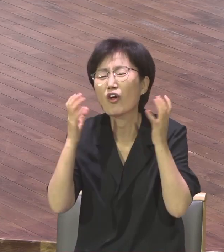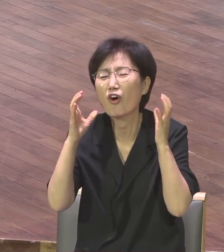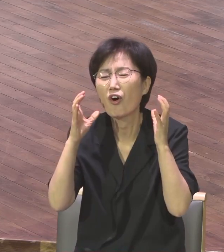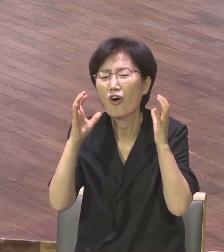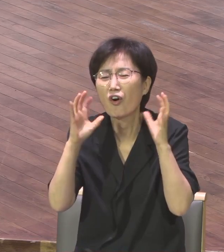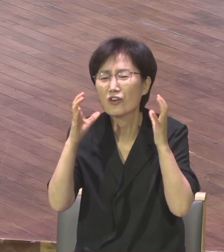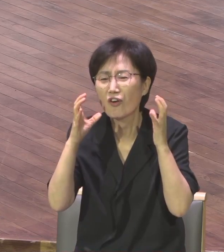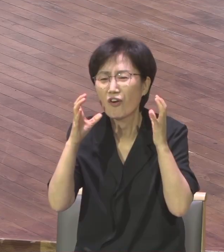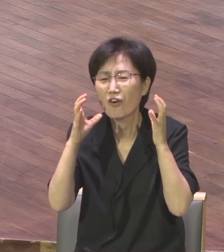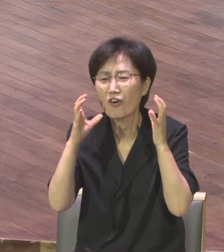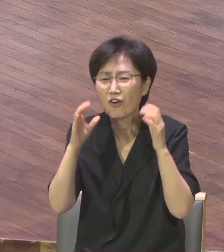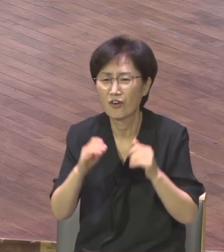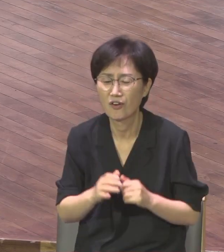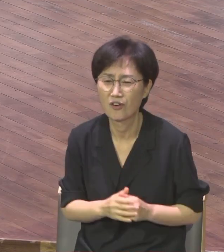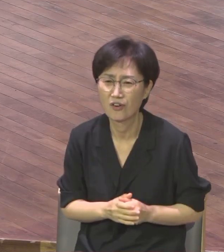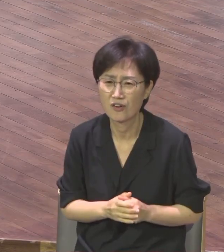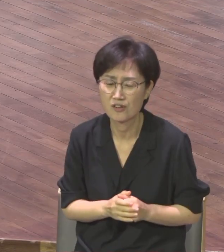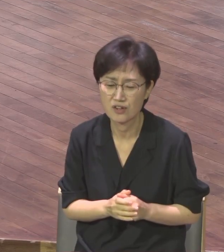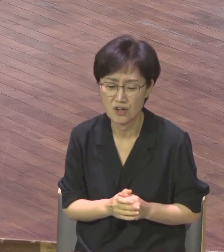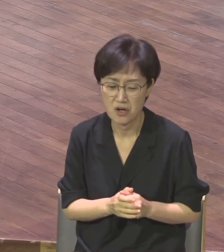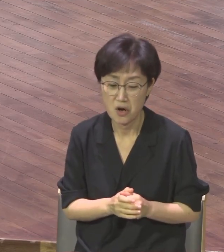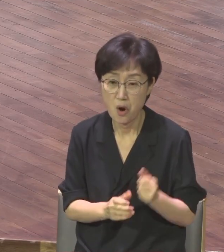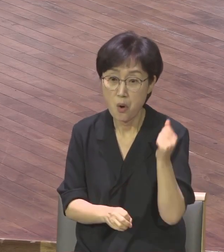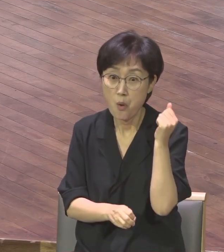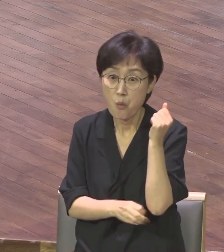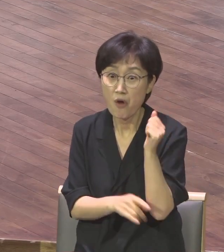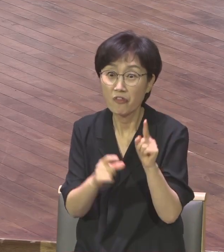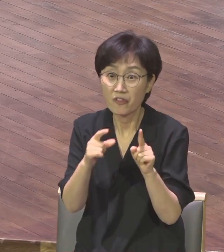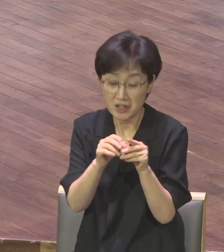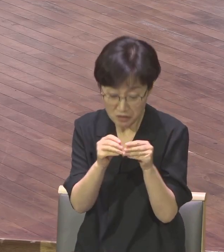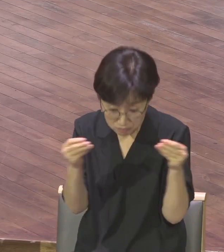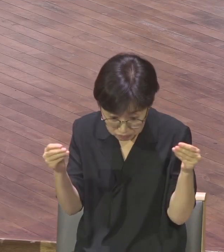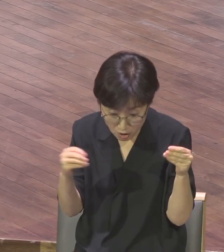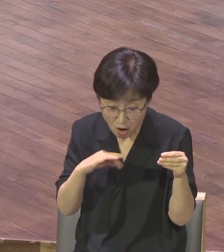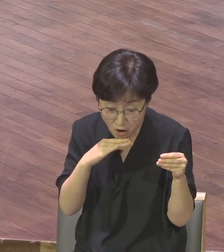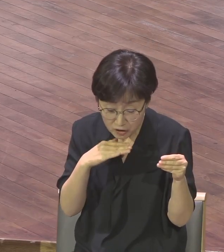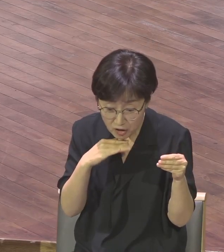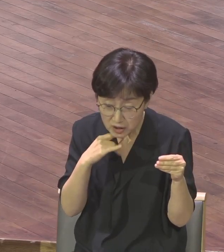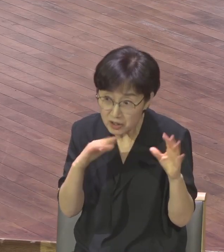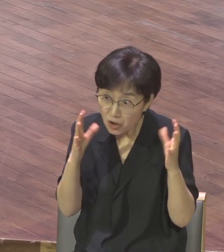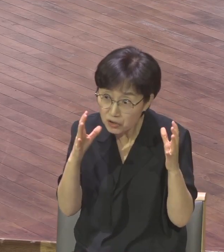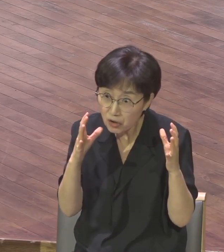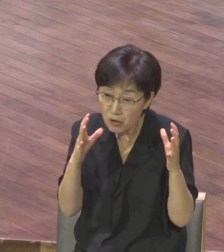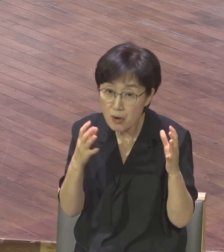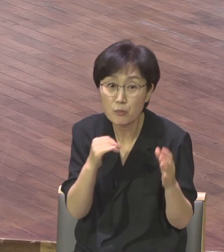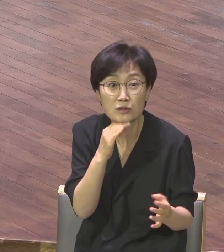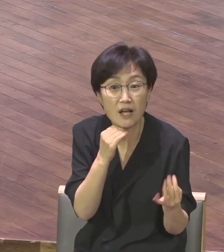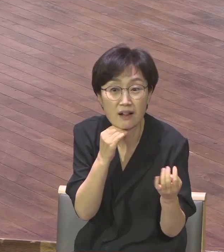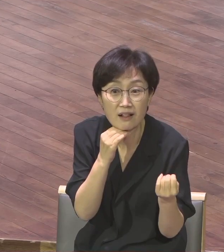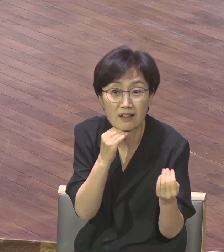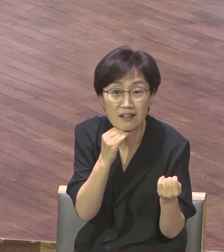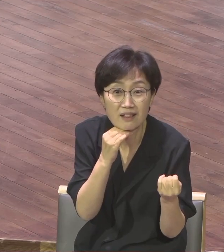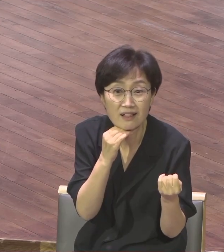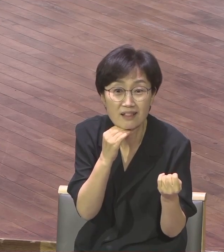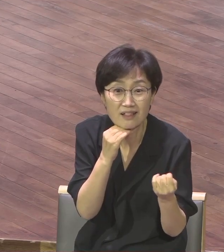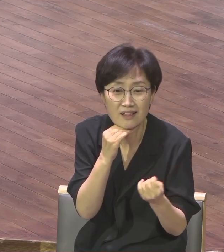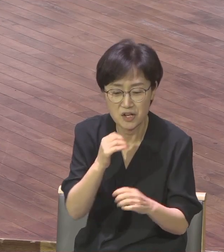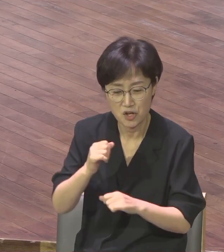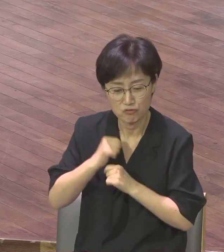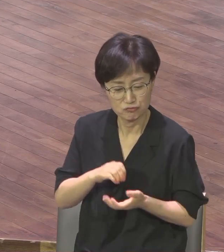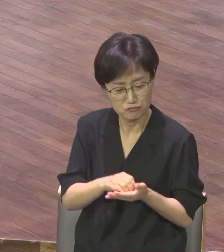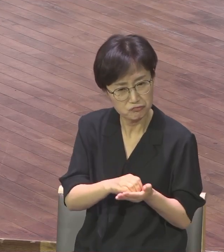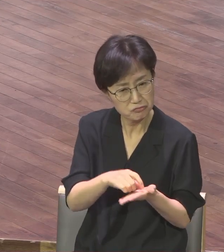뜻이죠. 어리다는 것인데 원어의 원뜻에 어리다가 어디까지가 어리다 하느냐, 군대